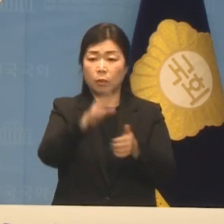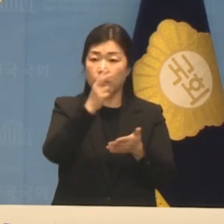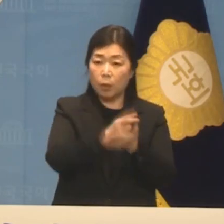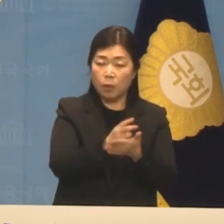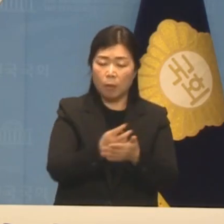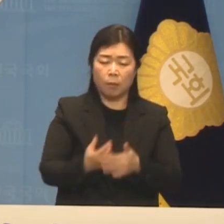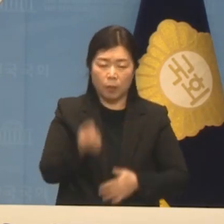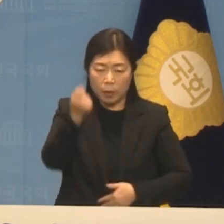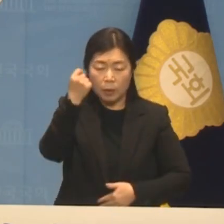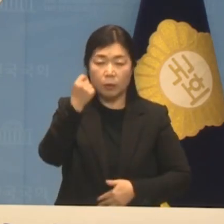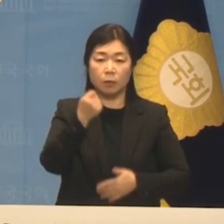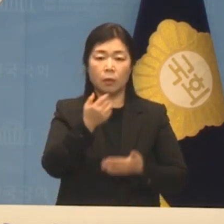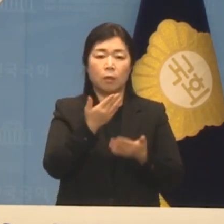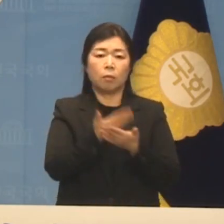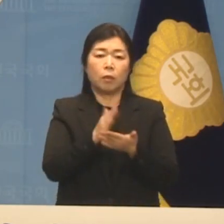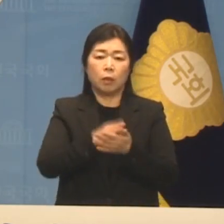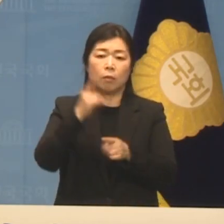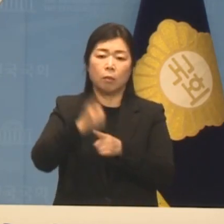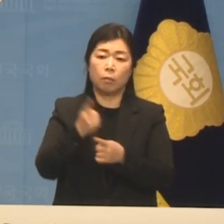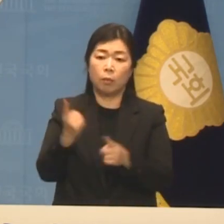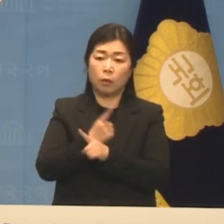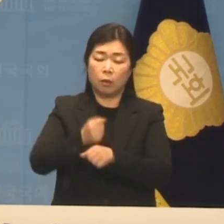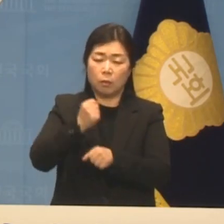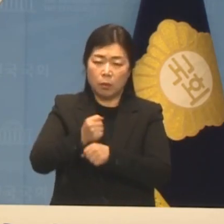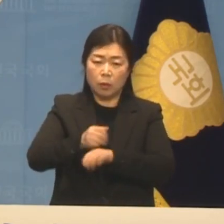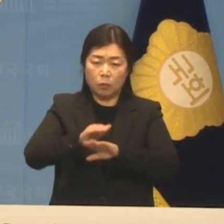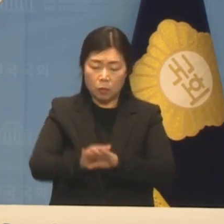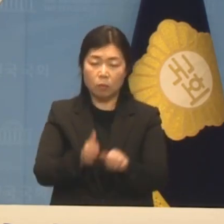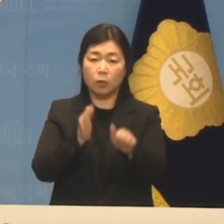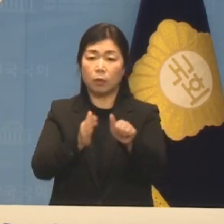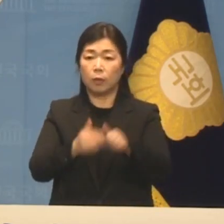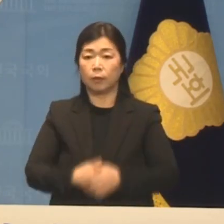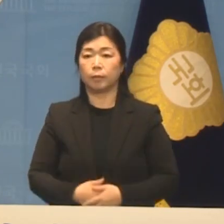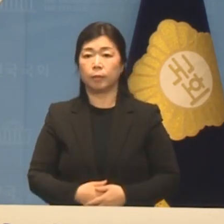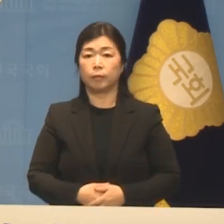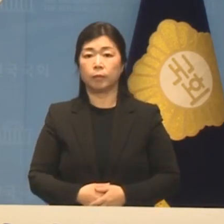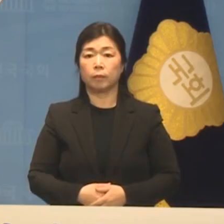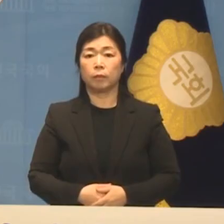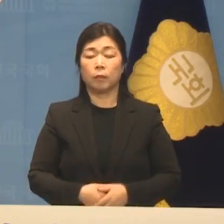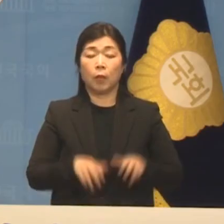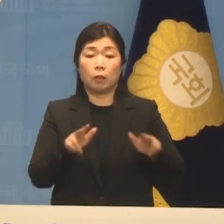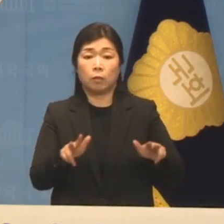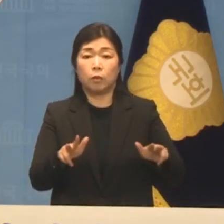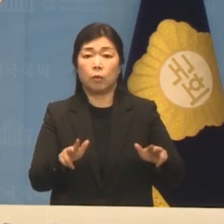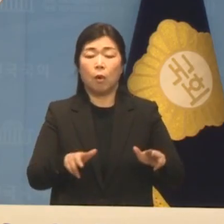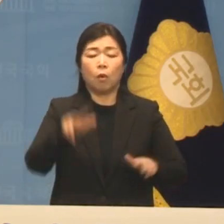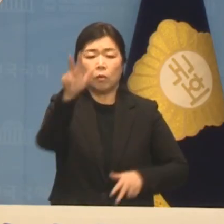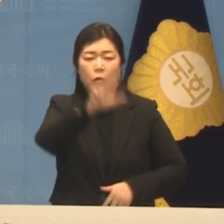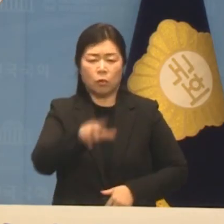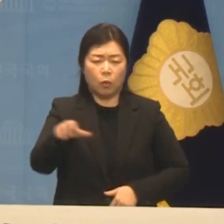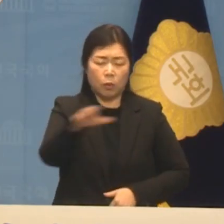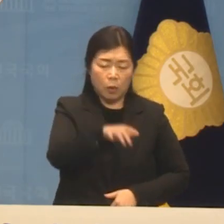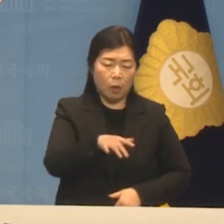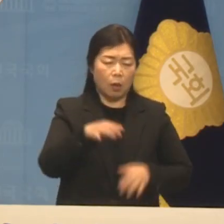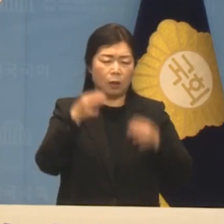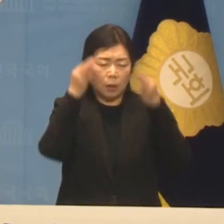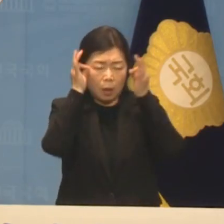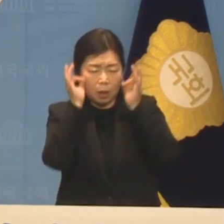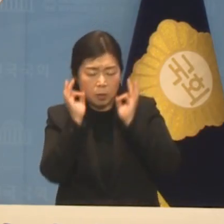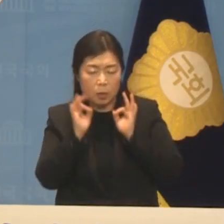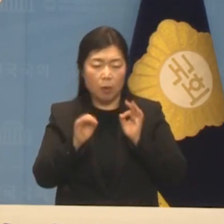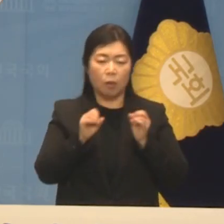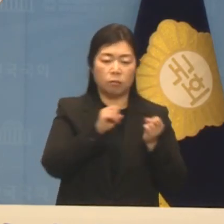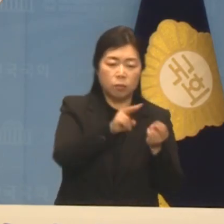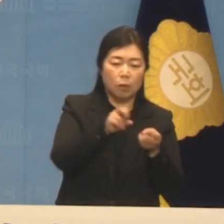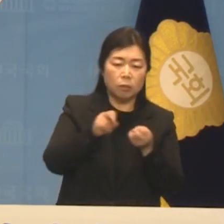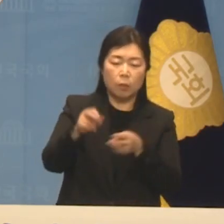생활물류서비스법의 조속한 개정을 요구하는 바입니다. 지금도 전국 곳곳에서 땀 흘리며 국민들의